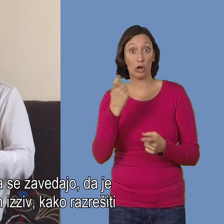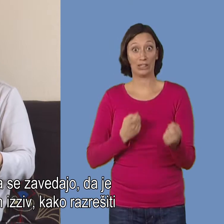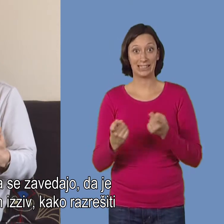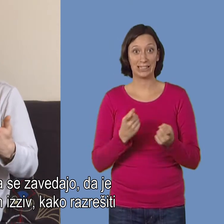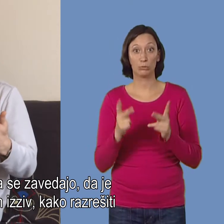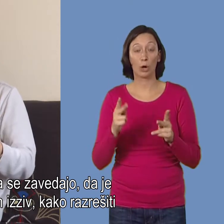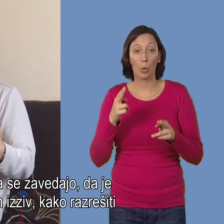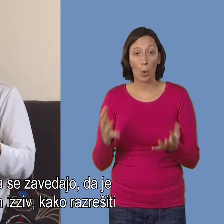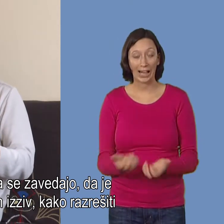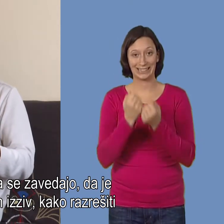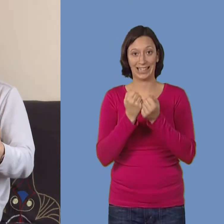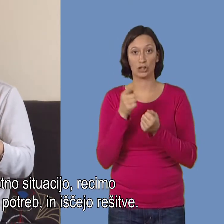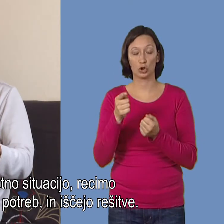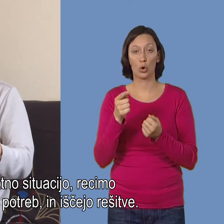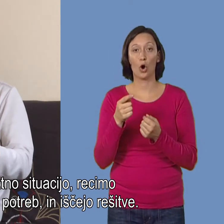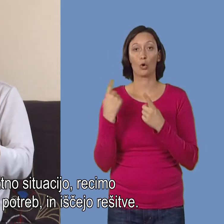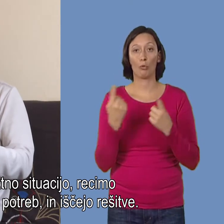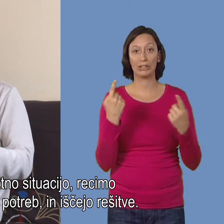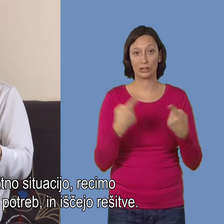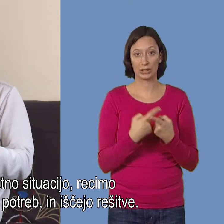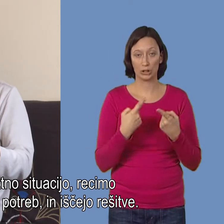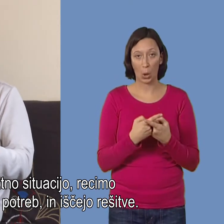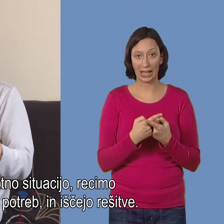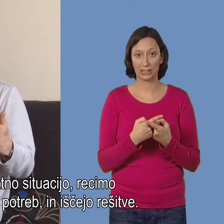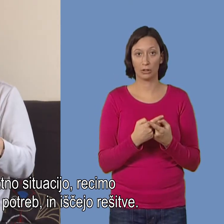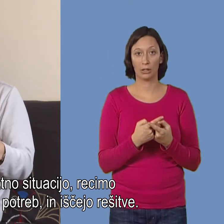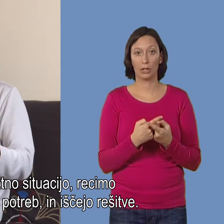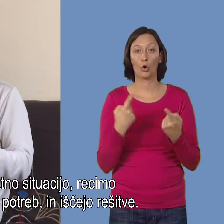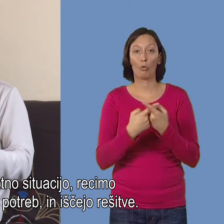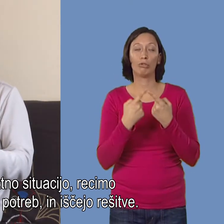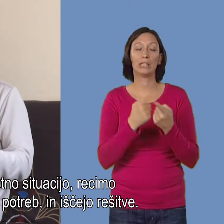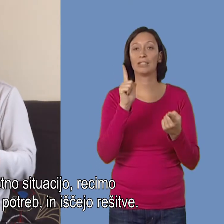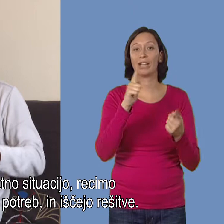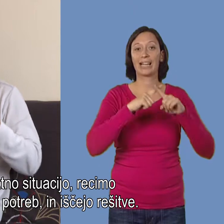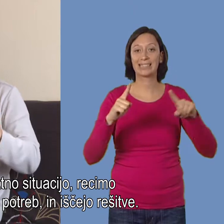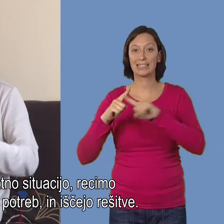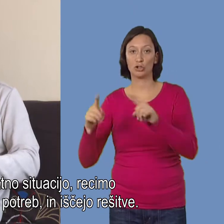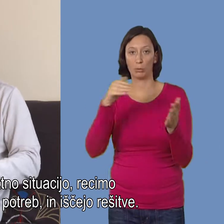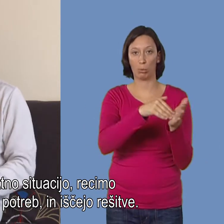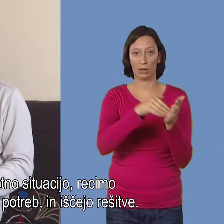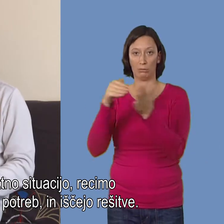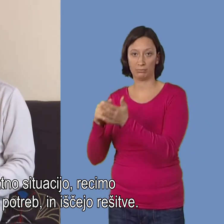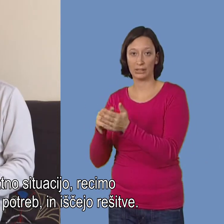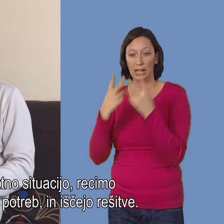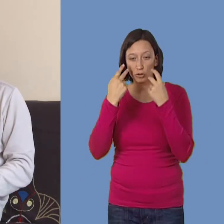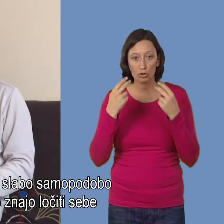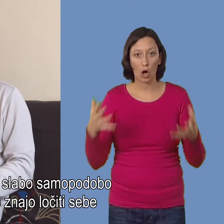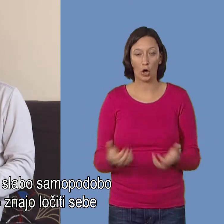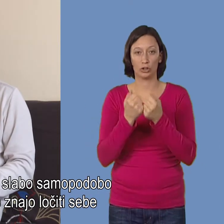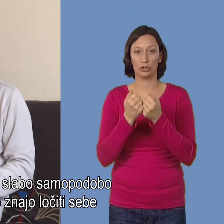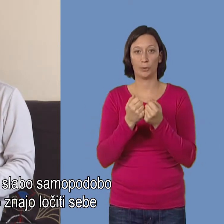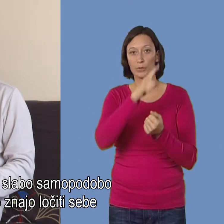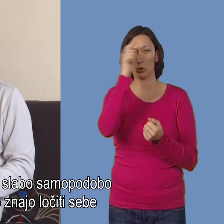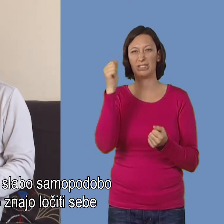izziv, kako razrešiti to konfliktno situacijo, konflikt recimo dveh potreb, in iščejo rešitve. Ljudje s